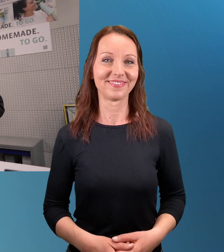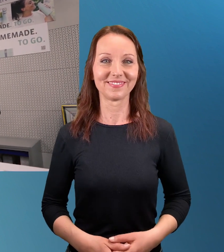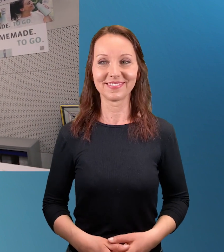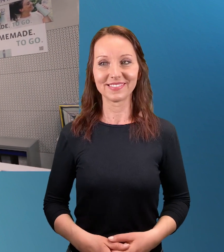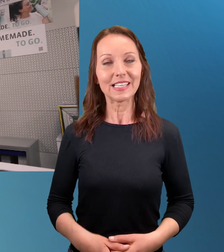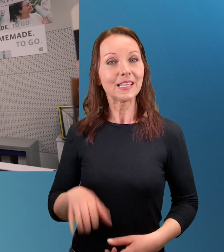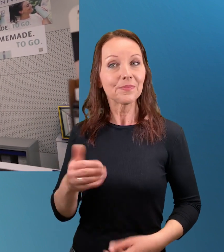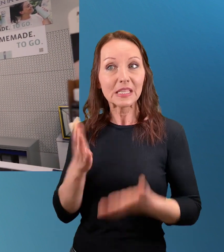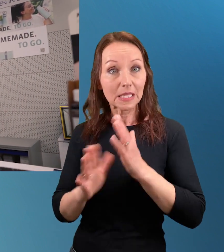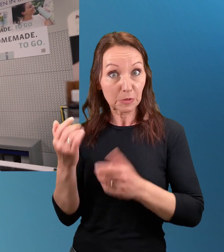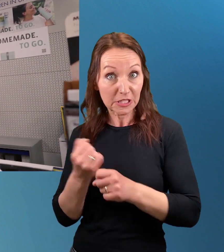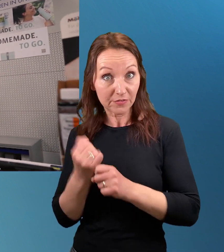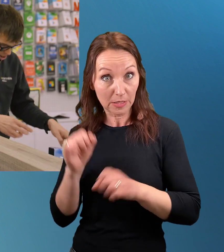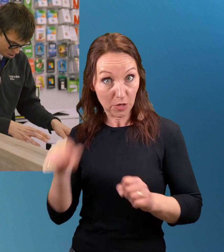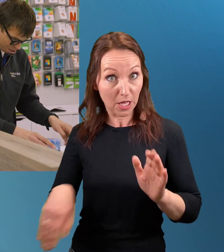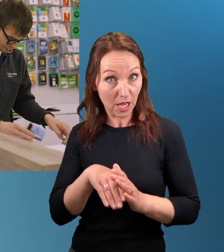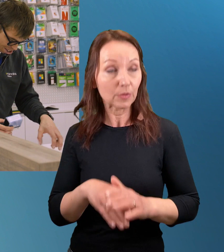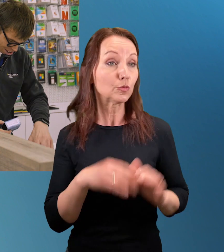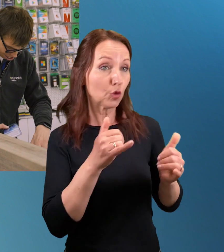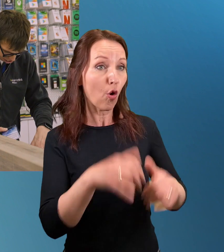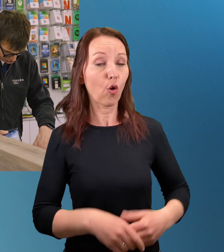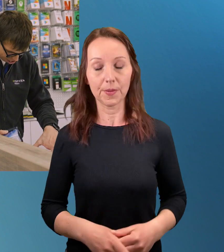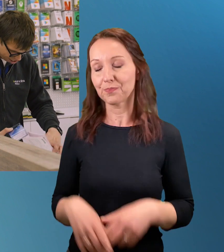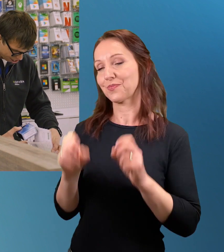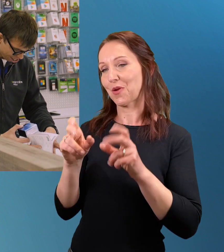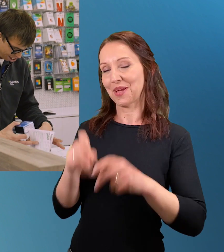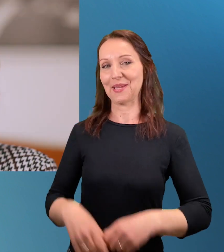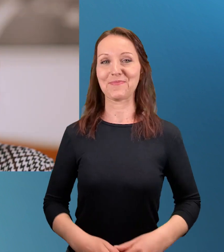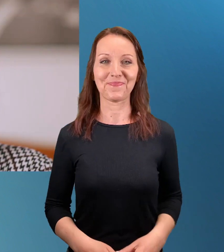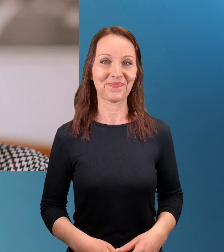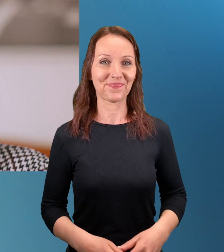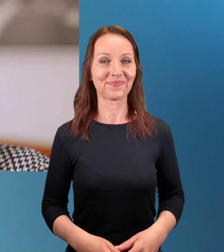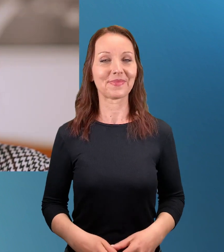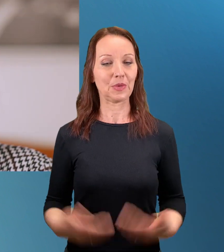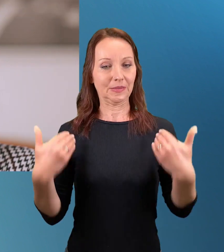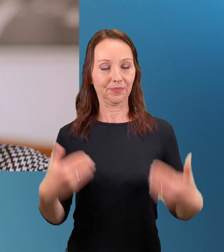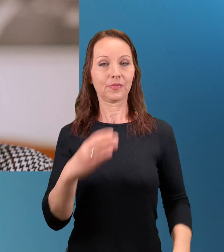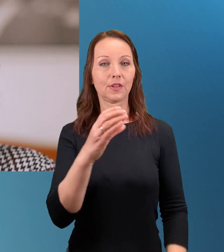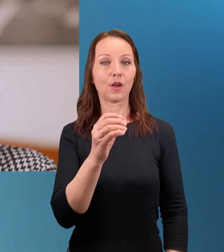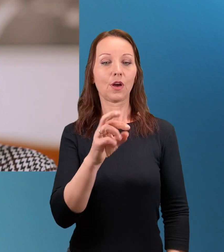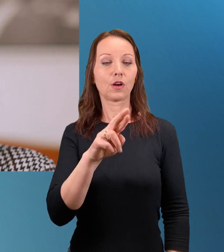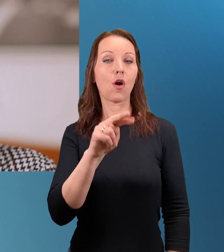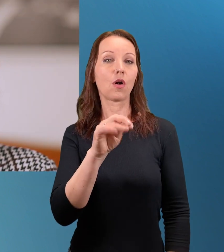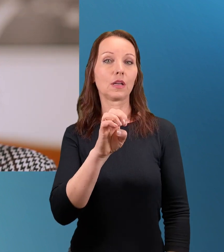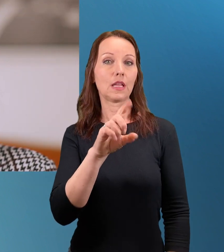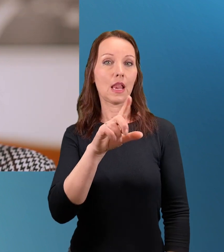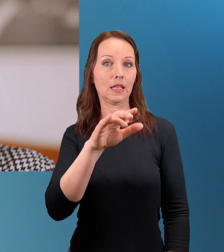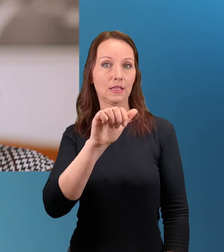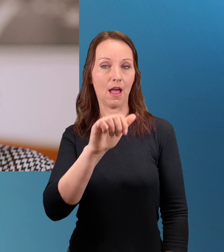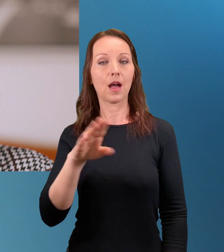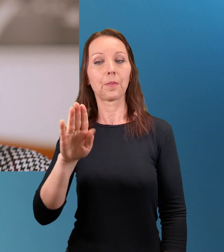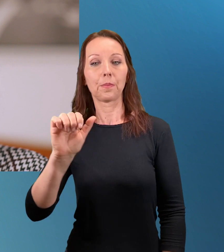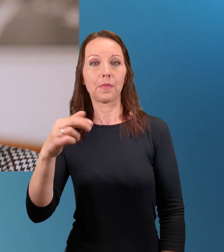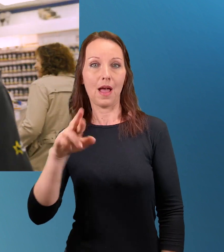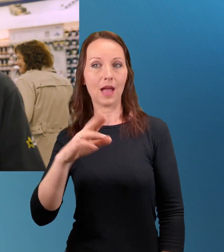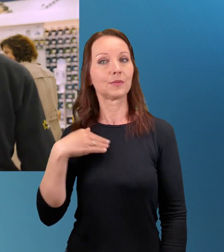Du, jetzt bist du fertig? Können wir mal gehen? Ja. Ja? Okay. Ich bin die Cornelia Barr und ich bin die Mama vom